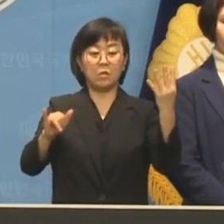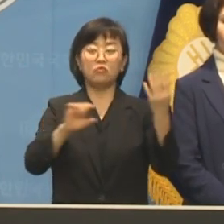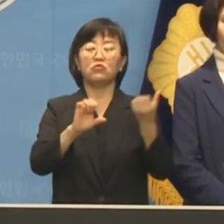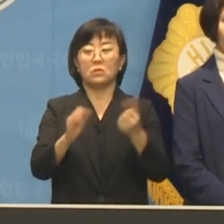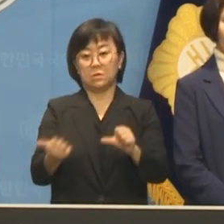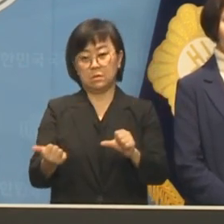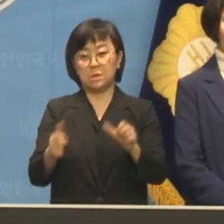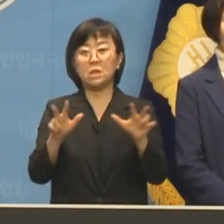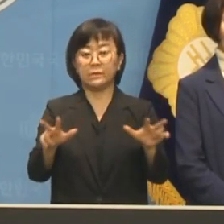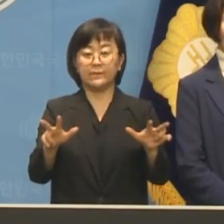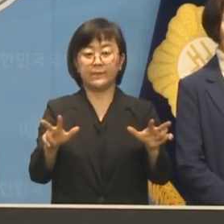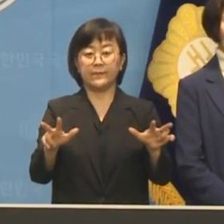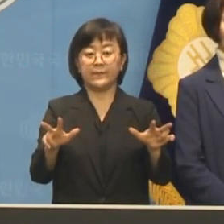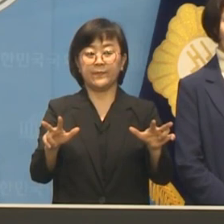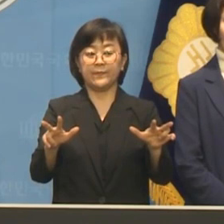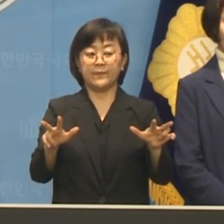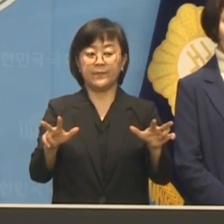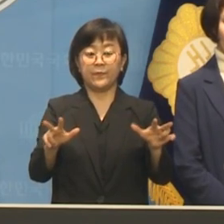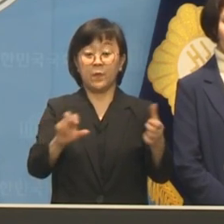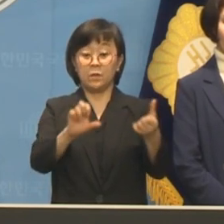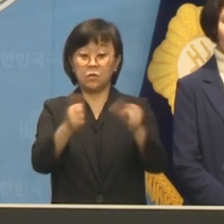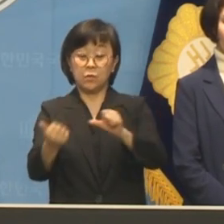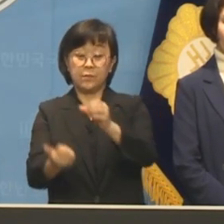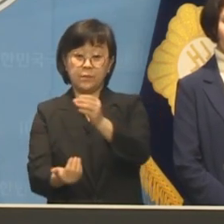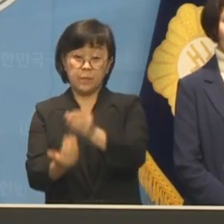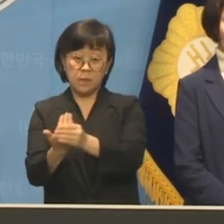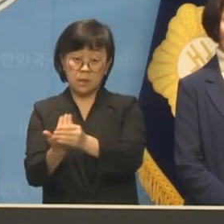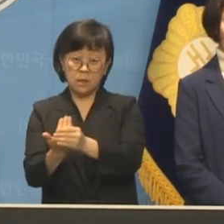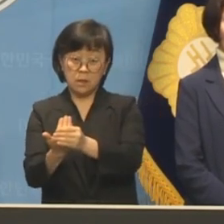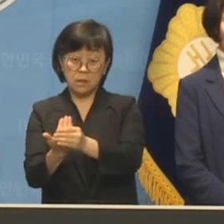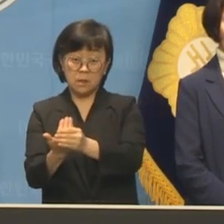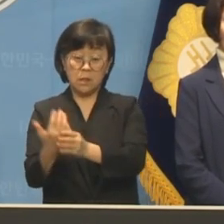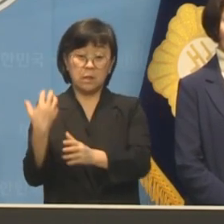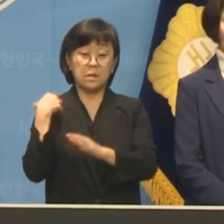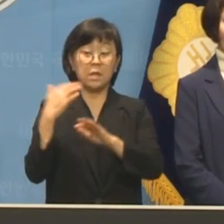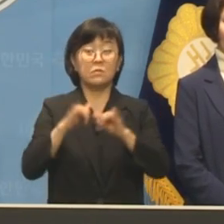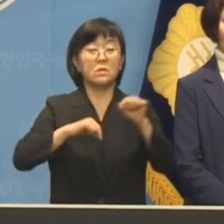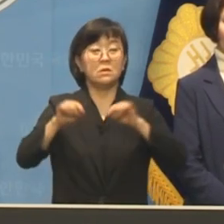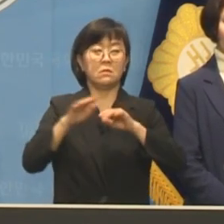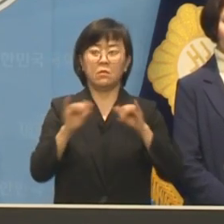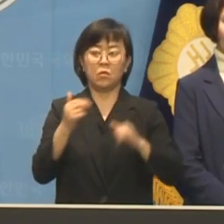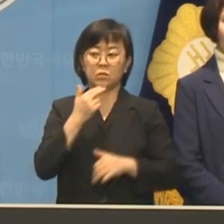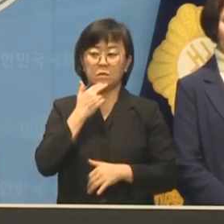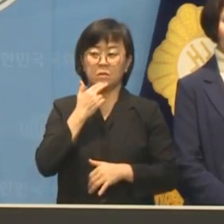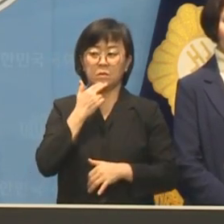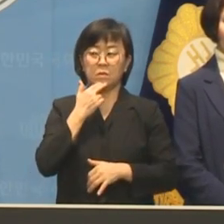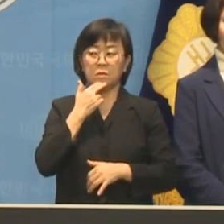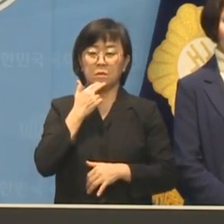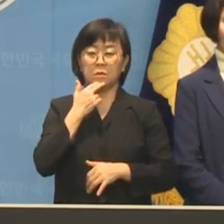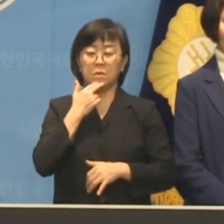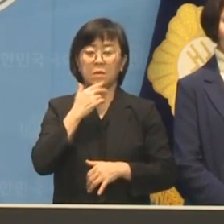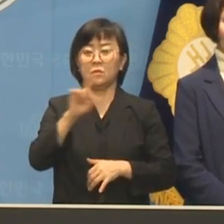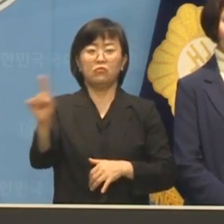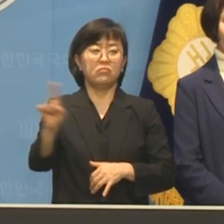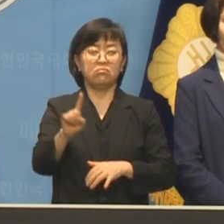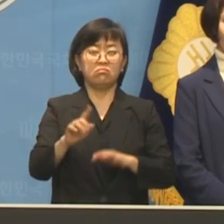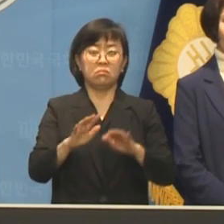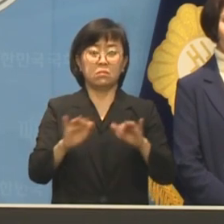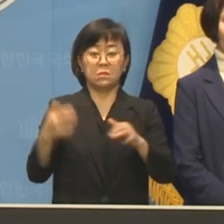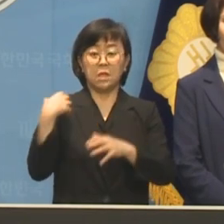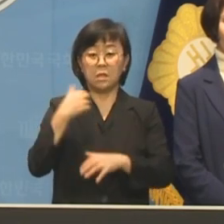순직했습니다. 소방은 순직자가 발생해도 책임지는 지휘관이 없습니다. 아무도 책임지지